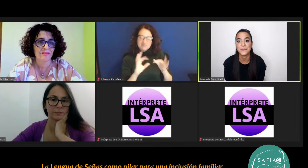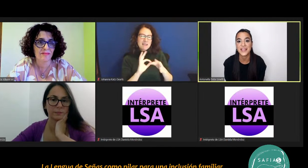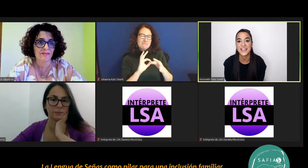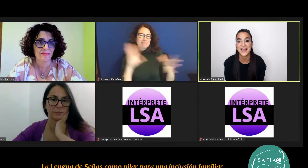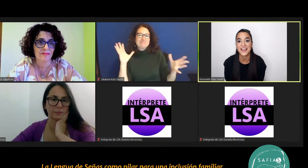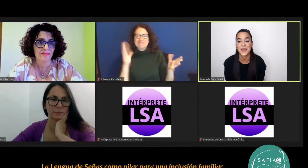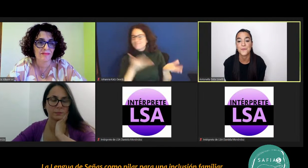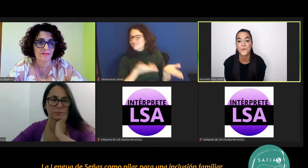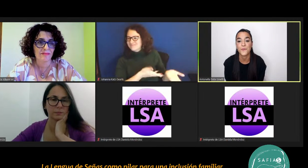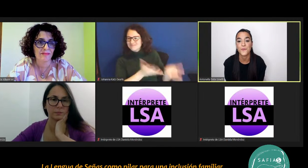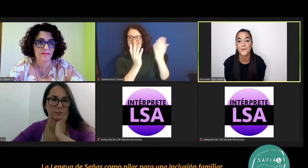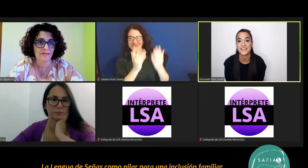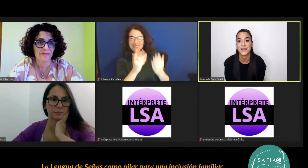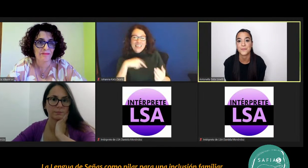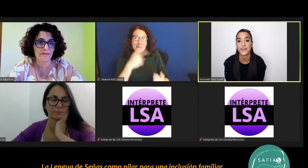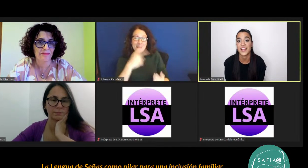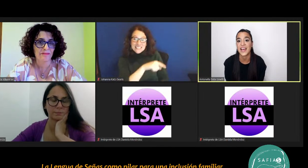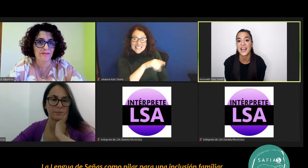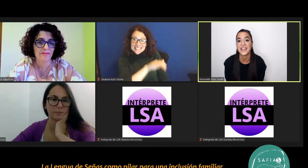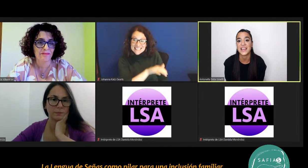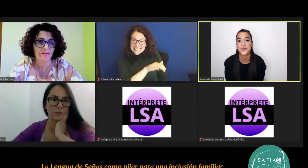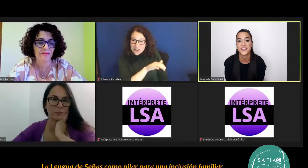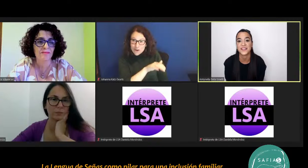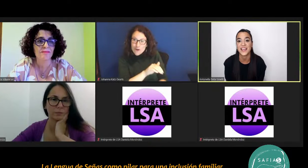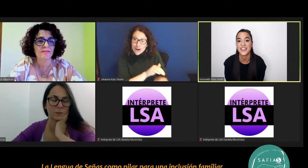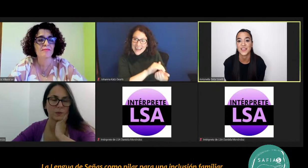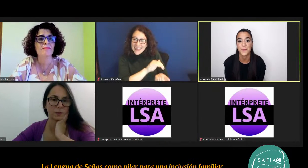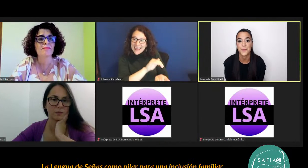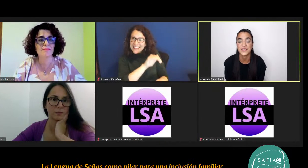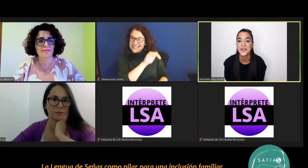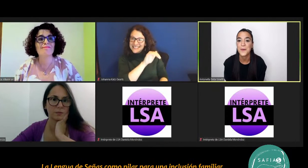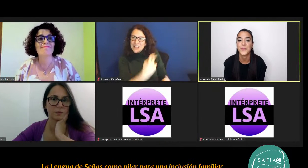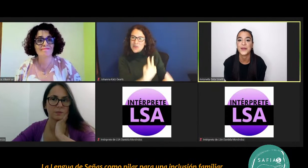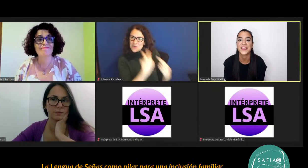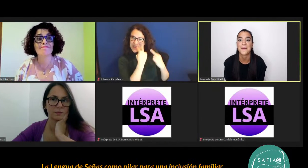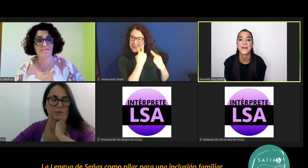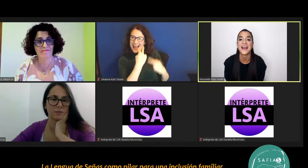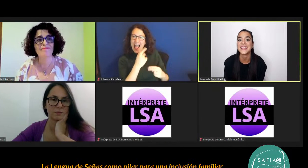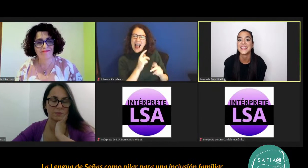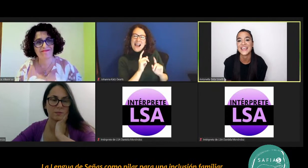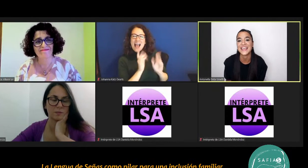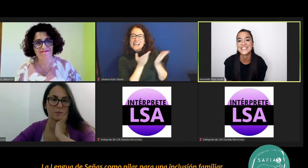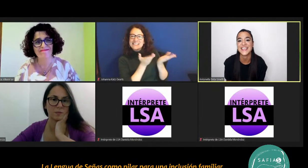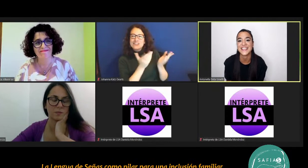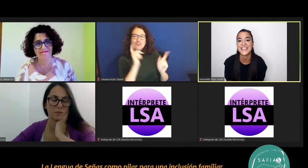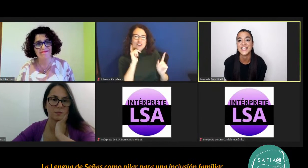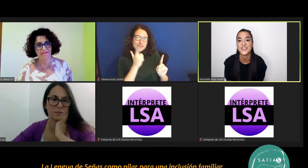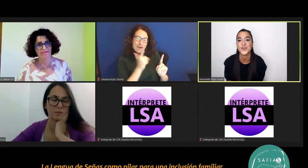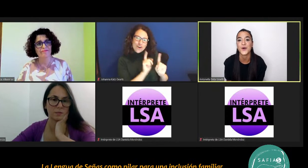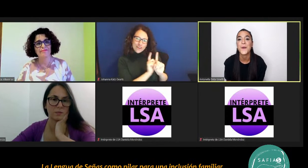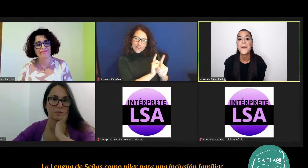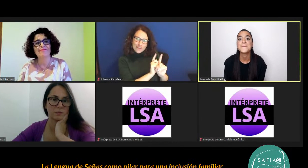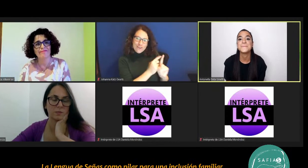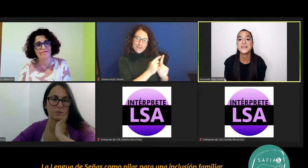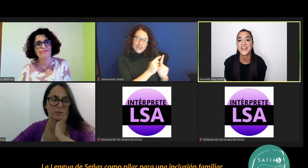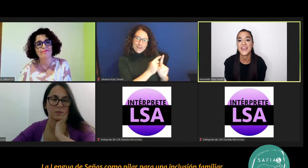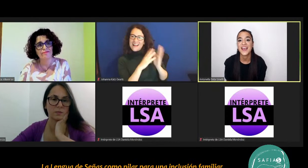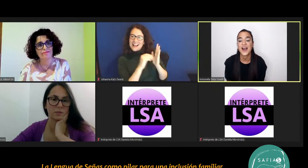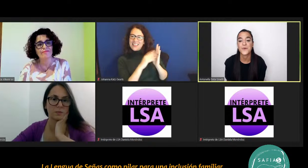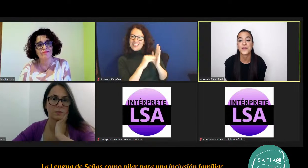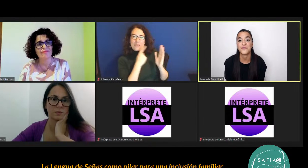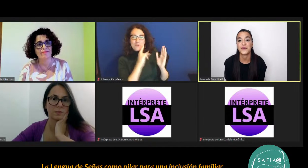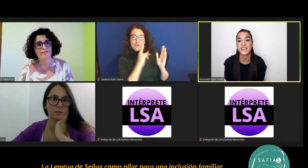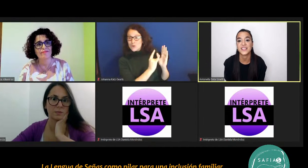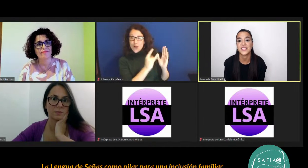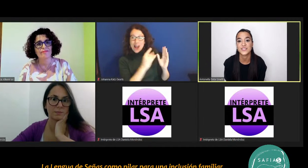esa familia es muy importante porque le da la libertad de después poder despegar y que ese niño mire